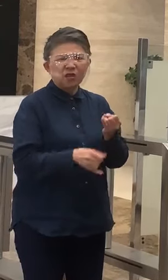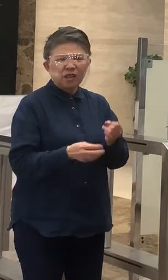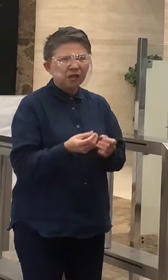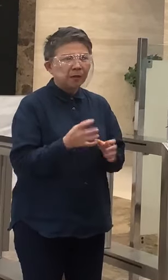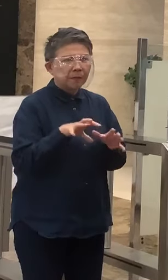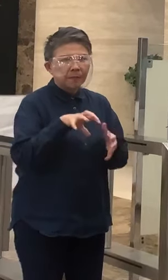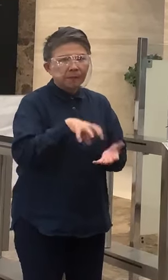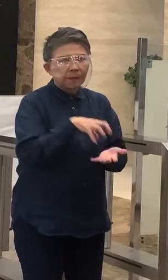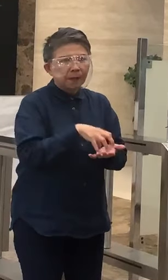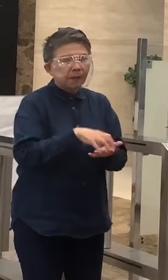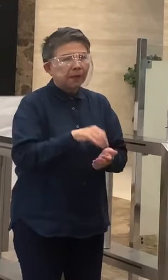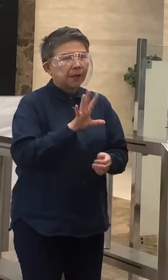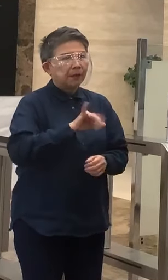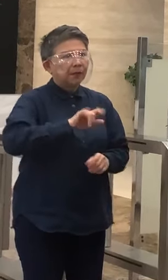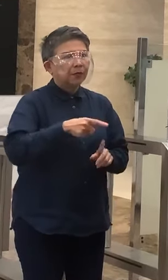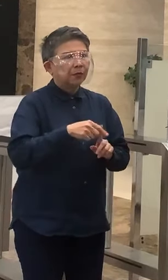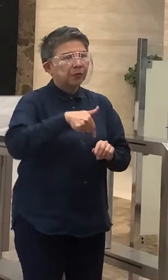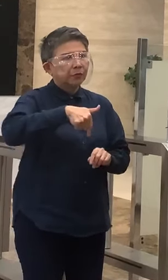sebanyak